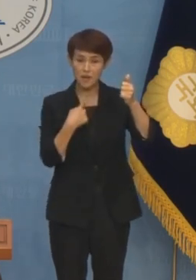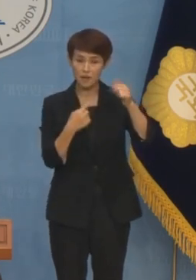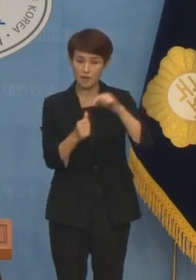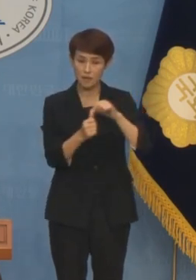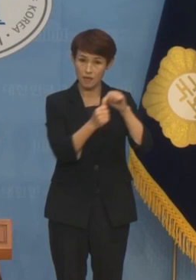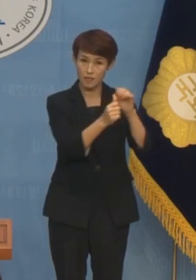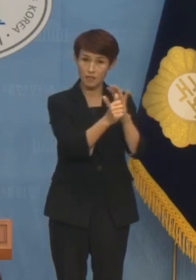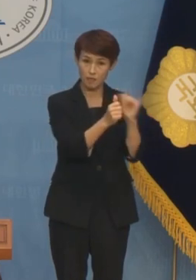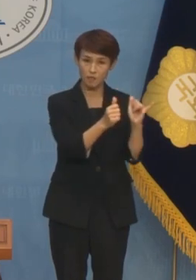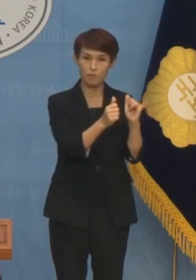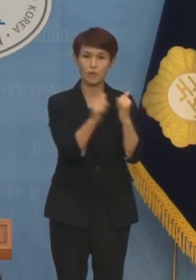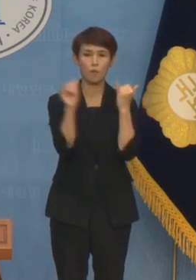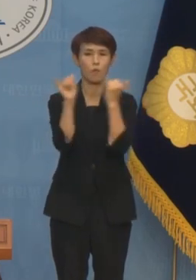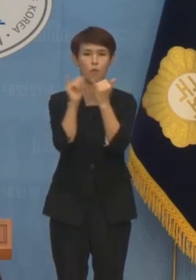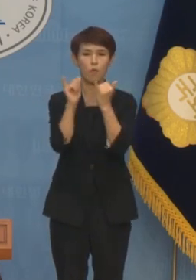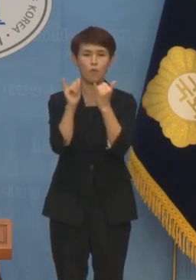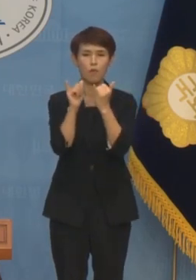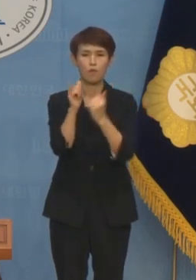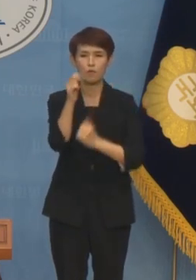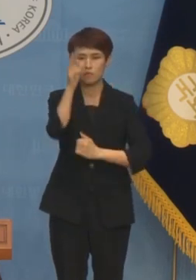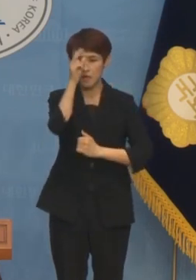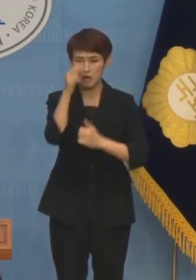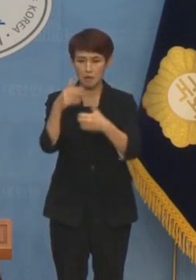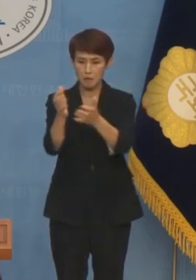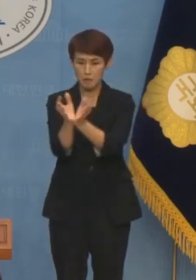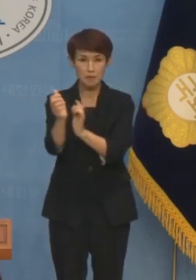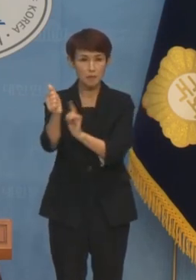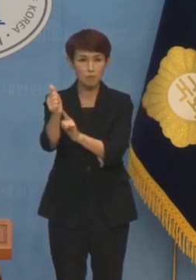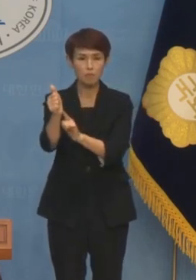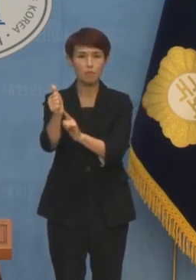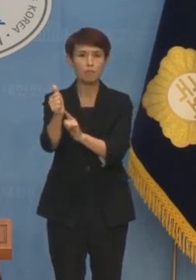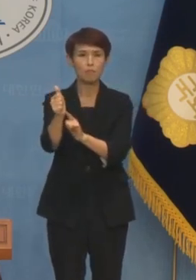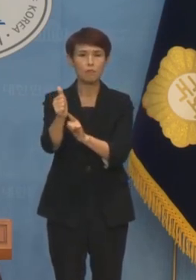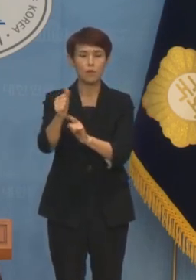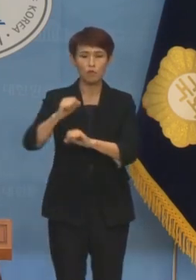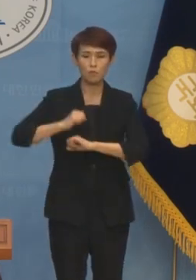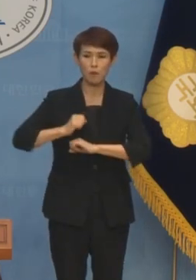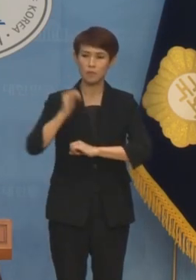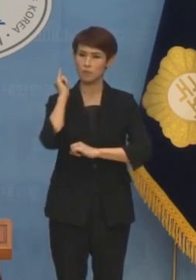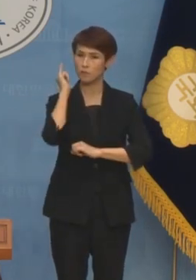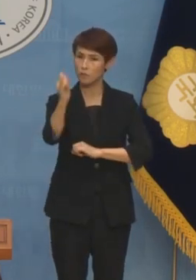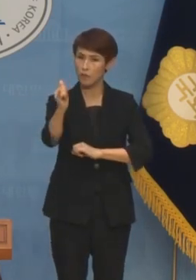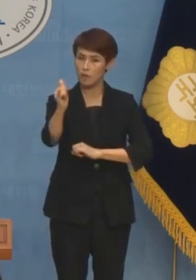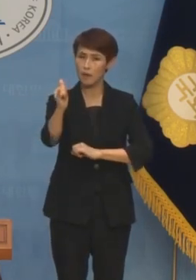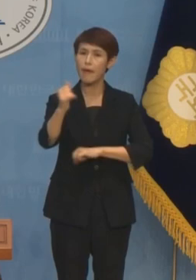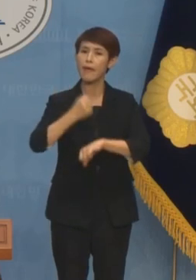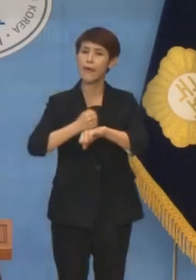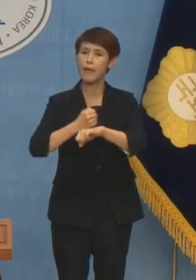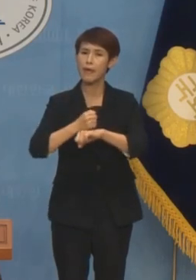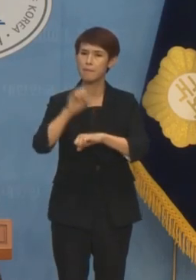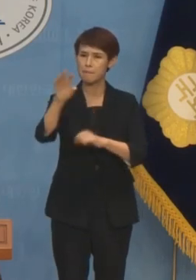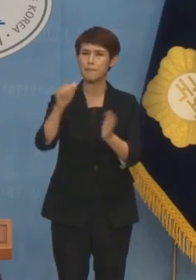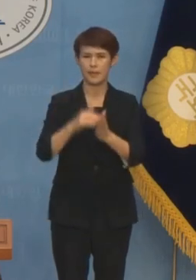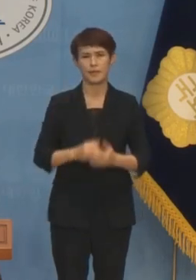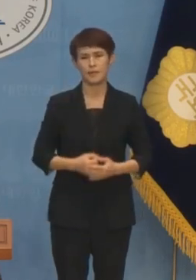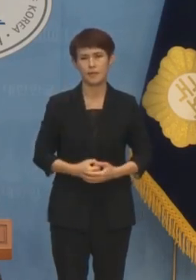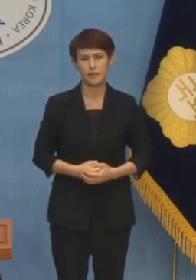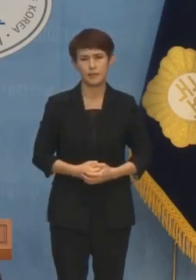행정관과 통화한 국가수사본부 간부가 경찰의 국방부에 전화가 갈 것을 예고하기도 했다고 합니다.